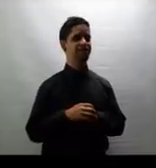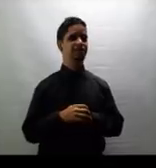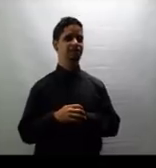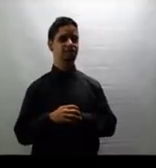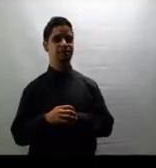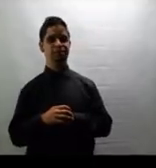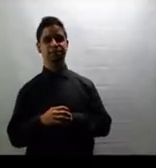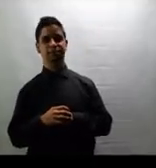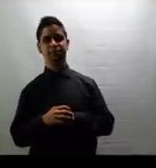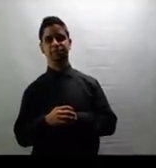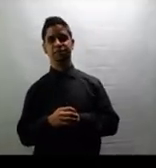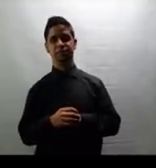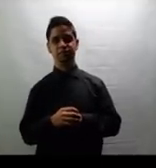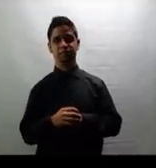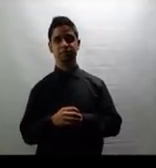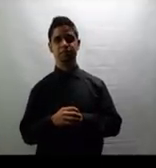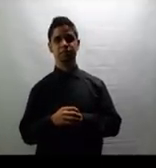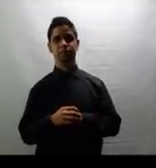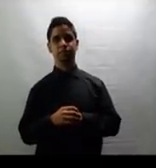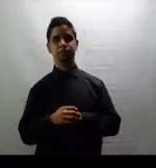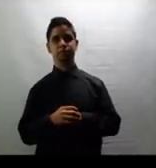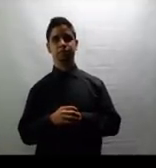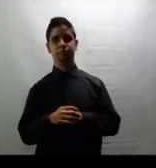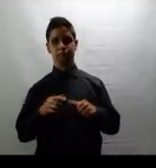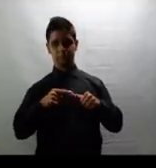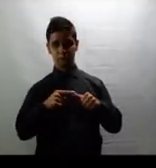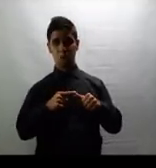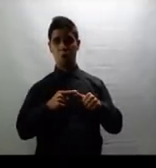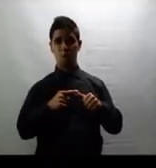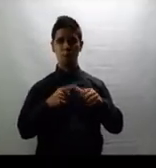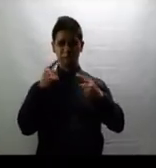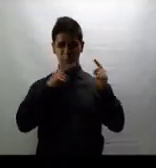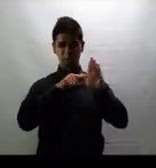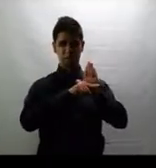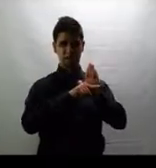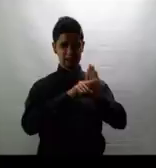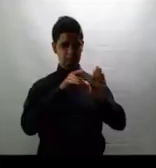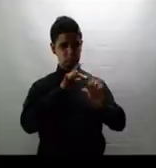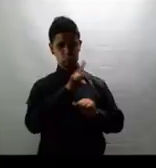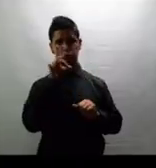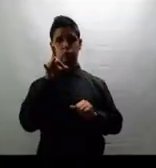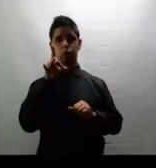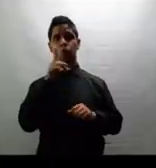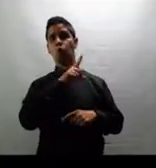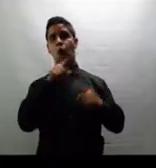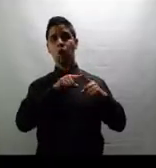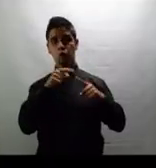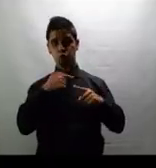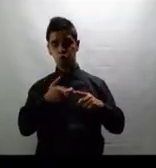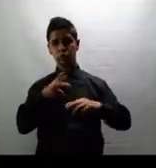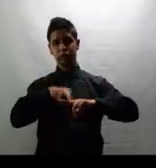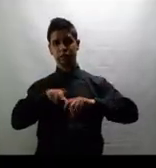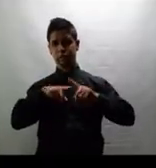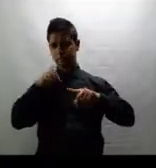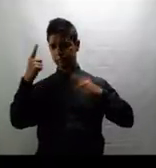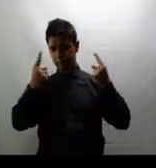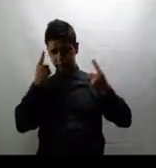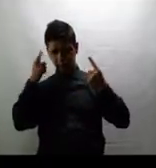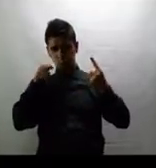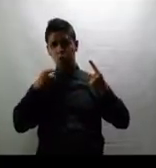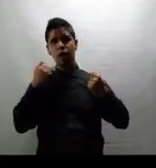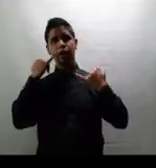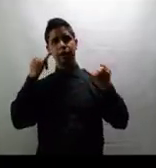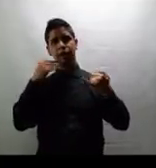en primer lugar debes interceptar los malos pensamientos cuando te descubres alimentando ideas intrusivas y ansiosas